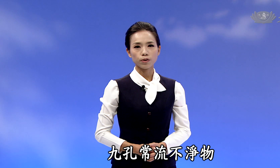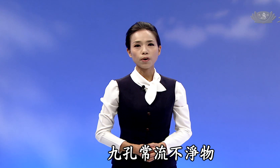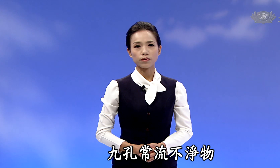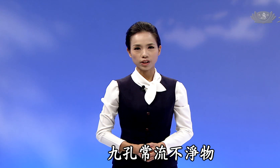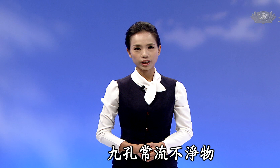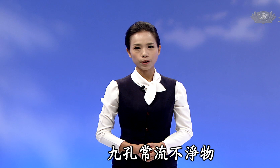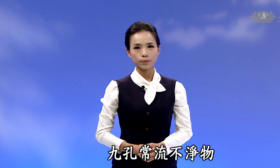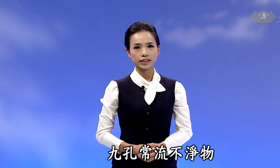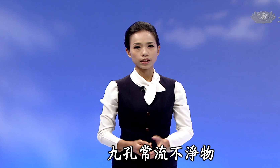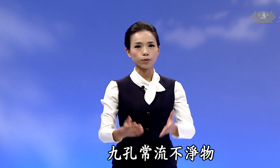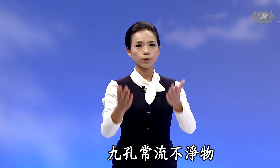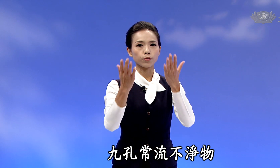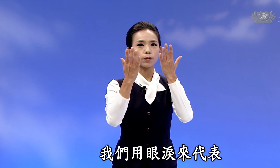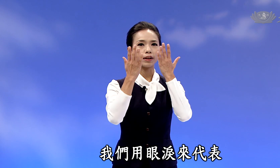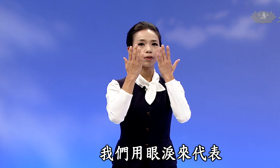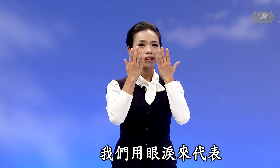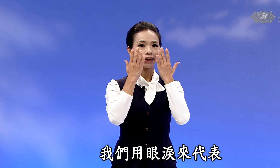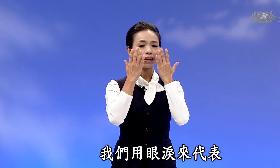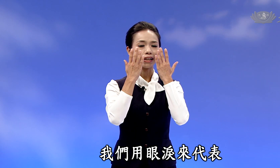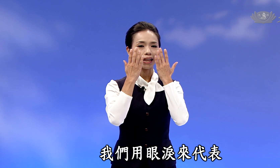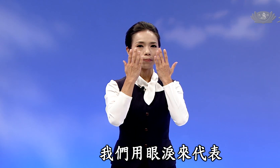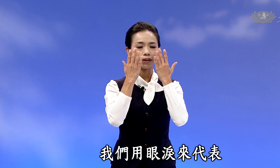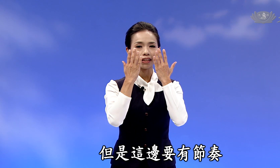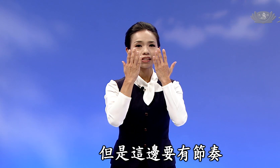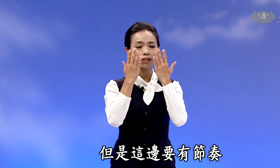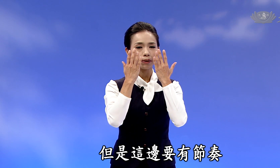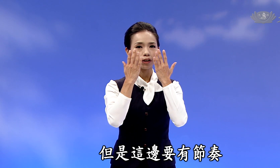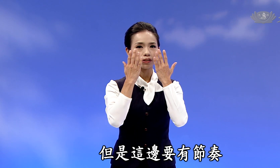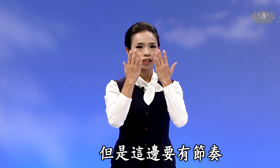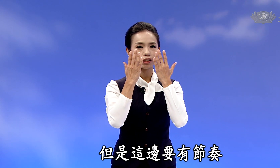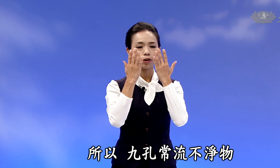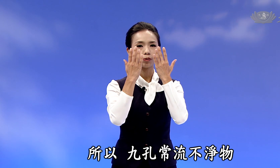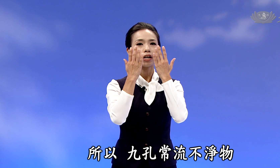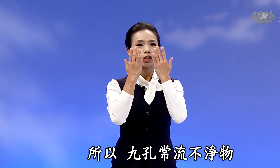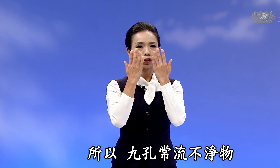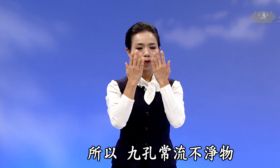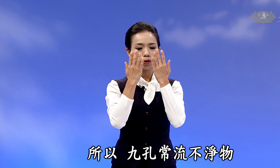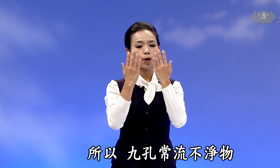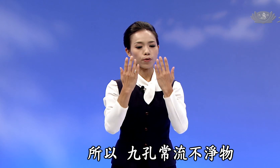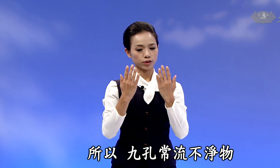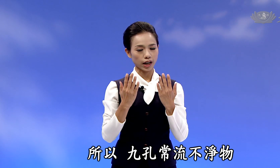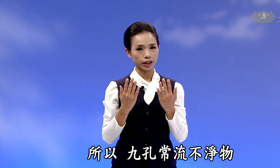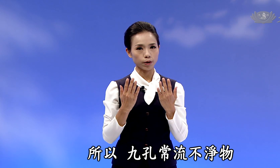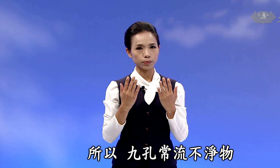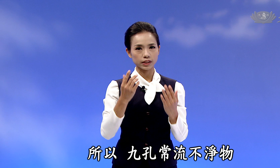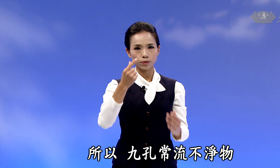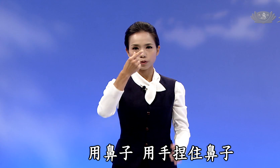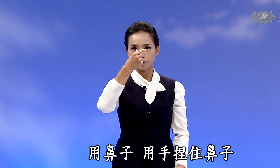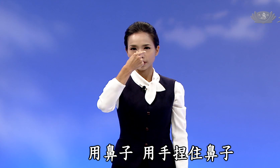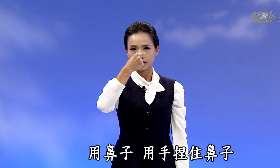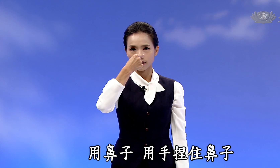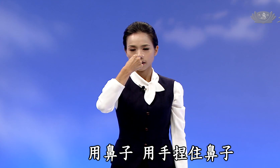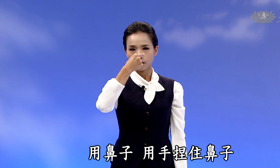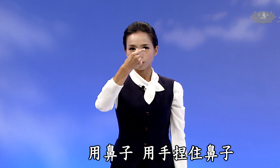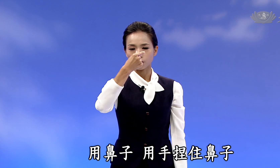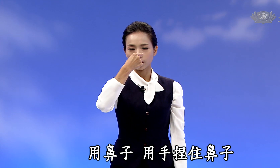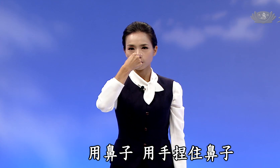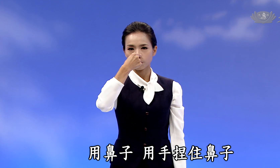孔长流不尽物，我们用眼泪来代表，但是这边要有节奏，说九孔长流不尽物，用鼻子，用手捏住鼻